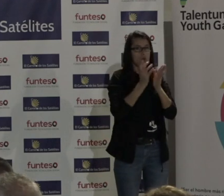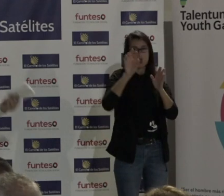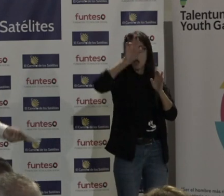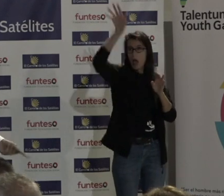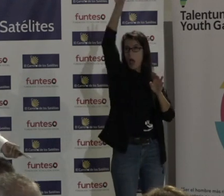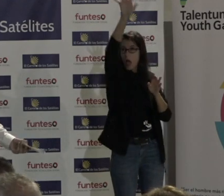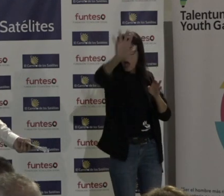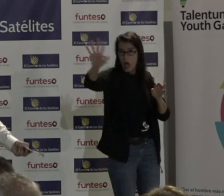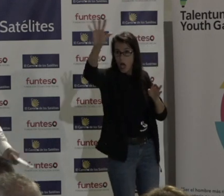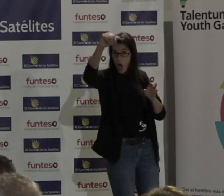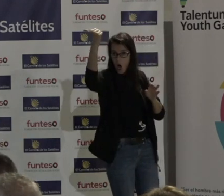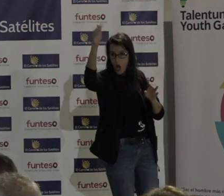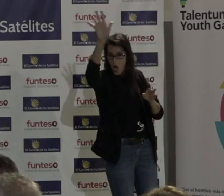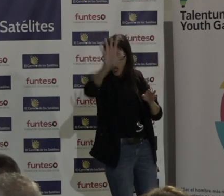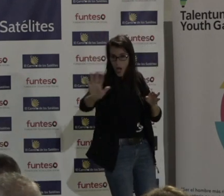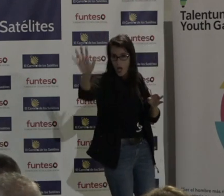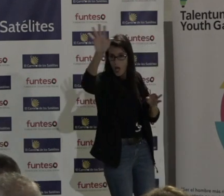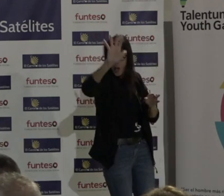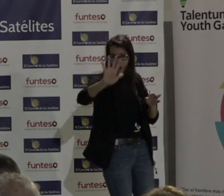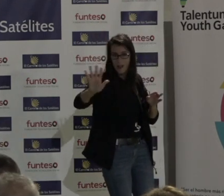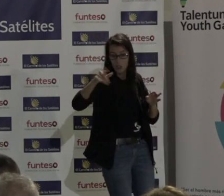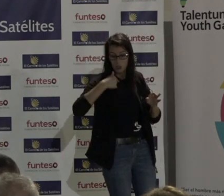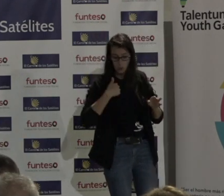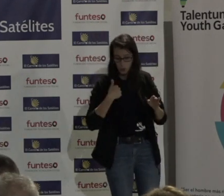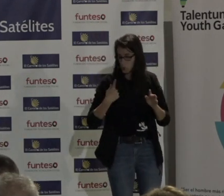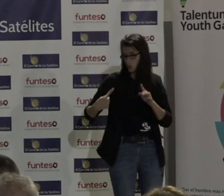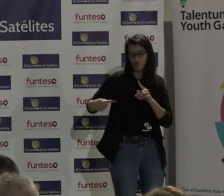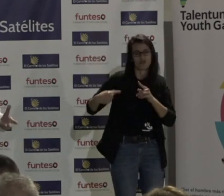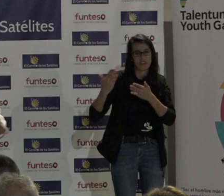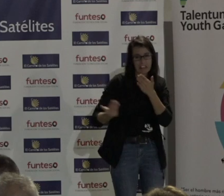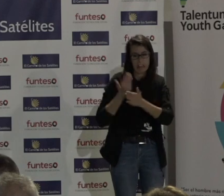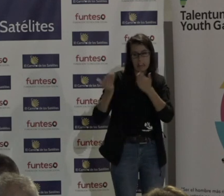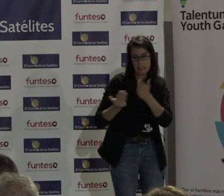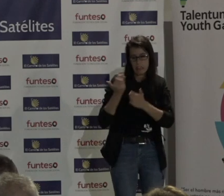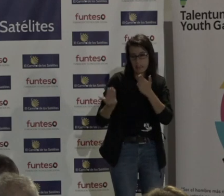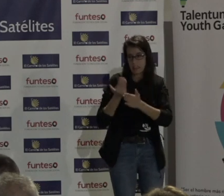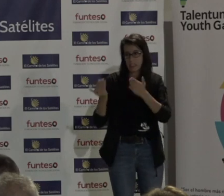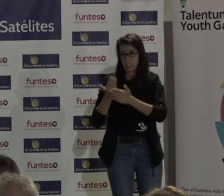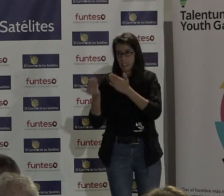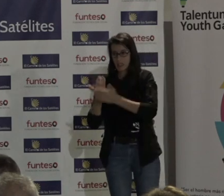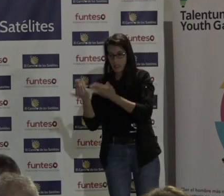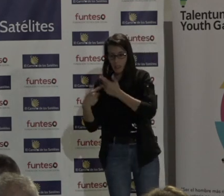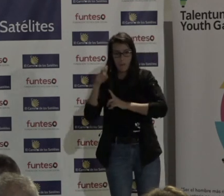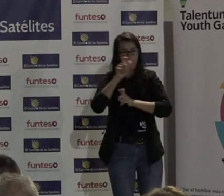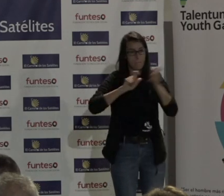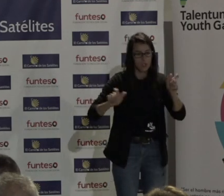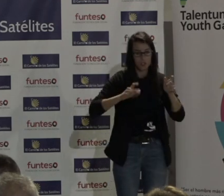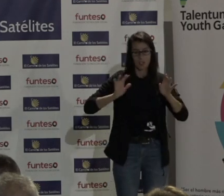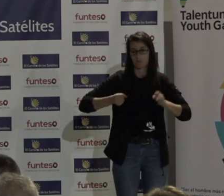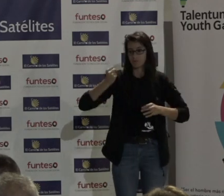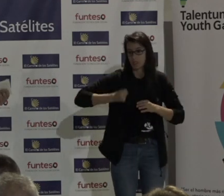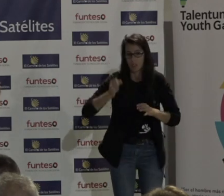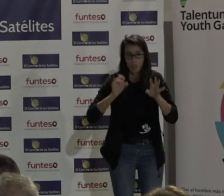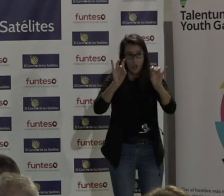vienen desde Oriente también. Yo cada día tengo la fortuna de poder hablar con peregrinos que vienen de Australia,